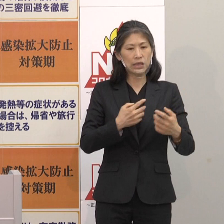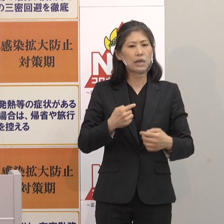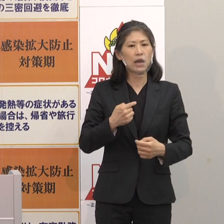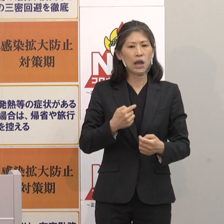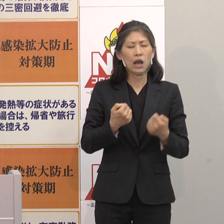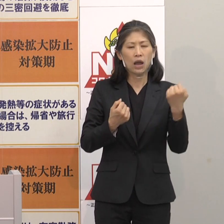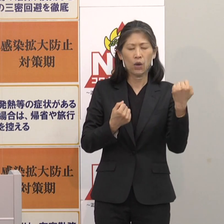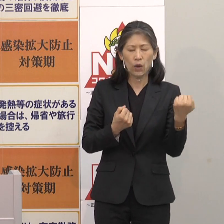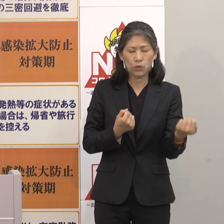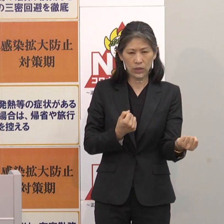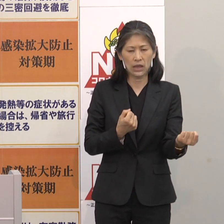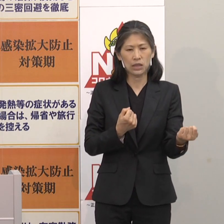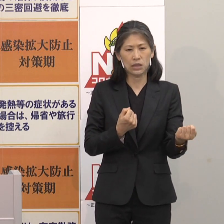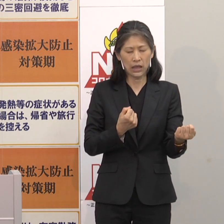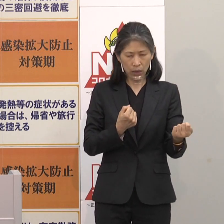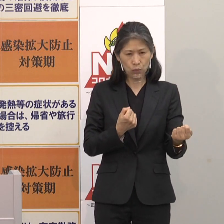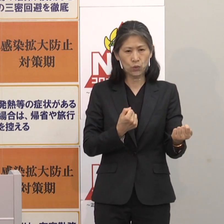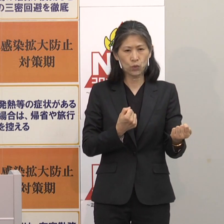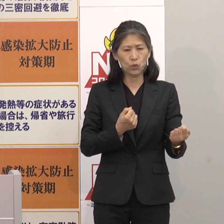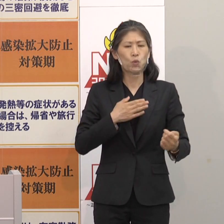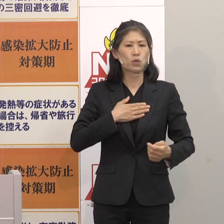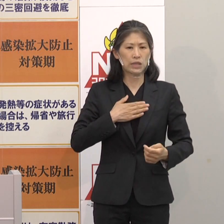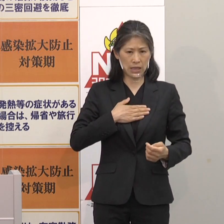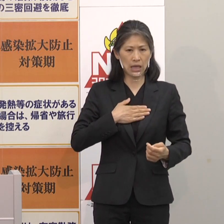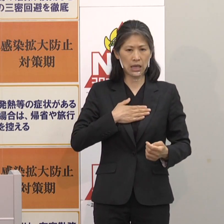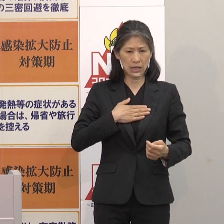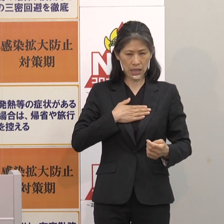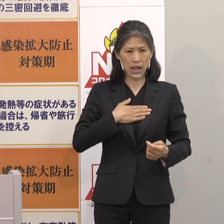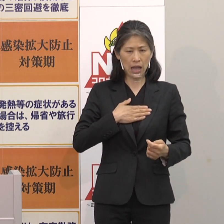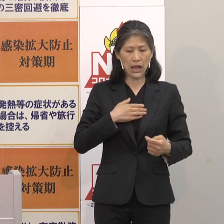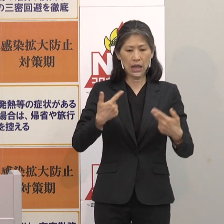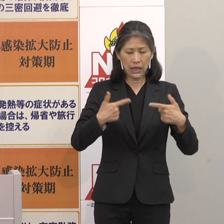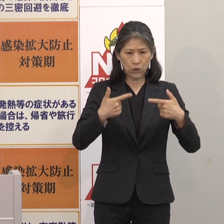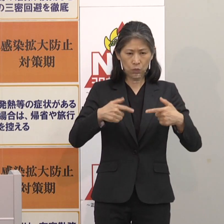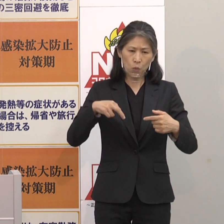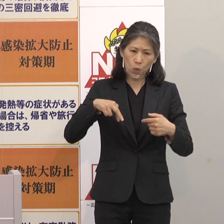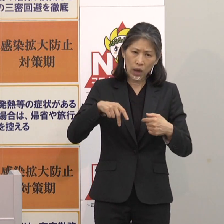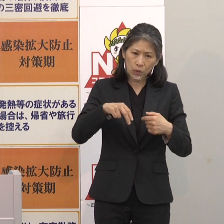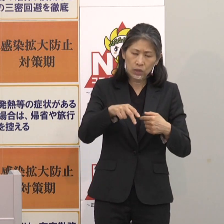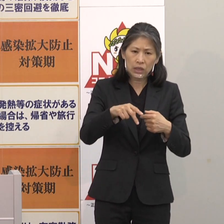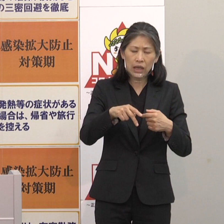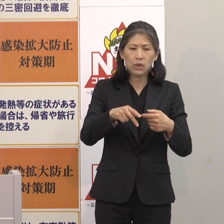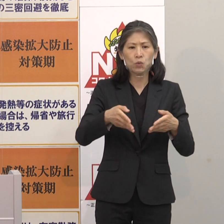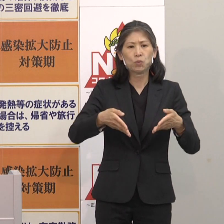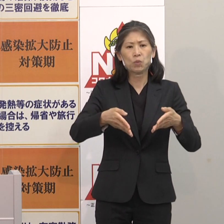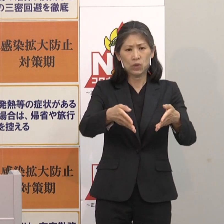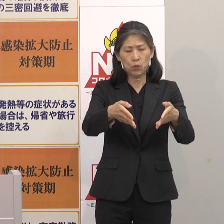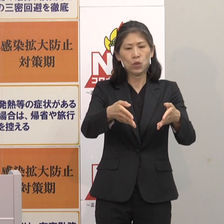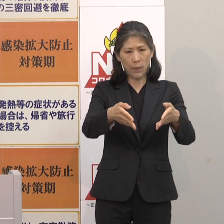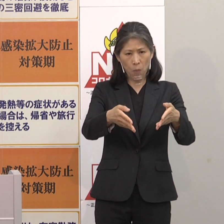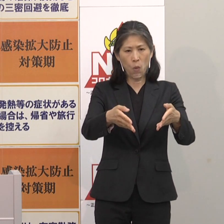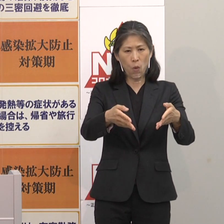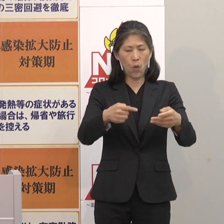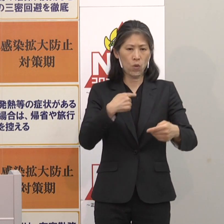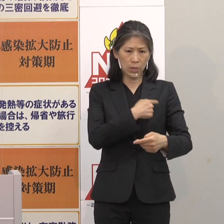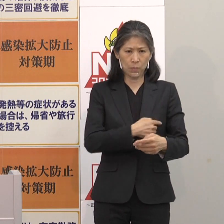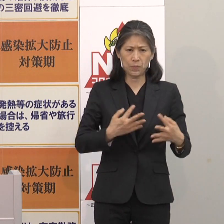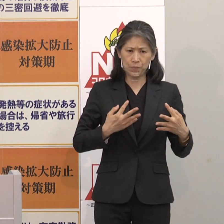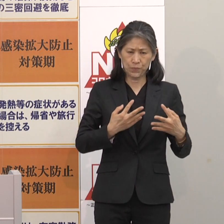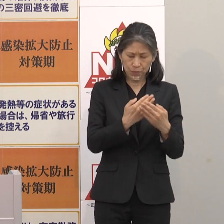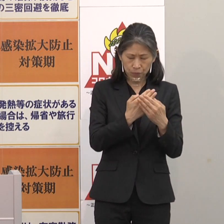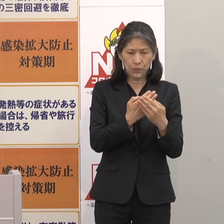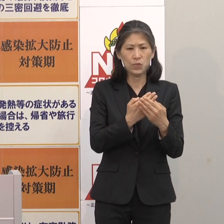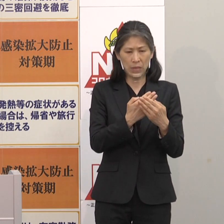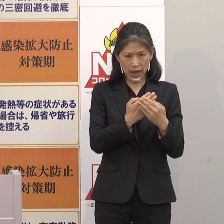ても油断することなく周囲の状況をよく確認して慎重に道路を横断していただきたいと思います